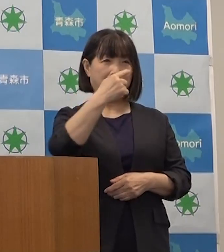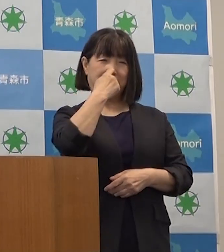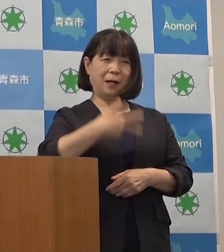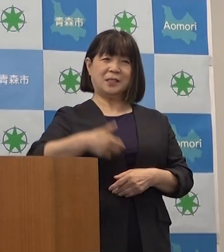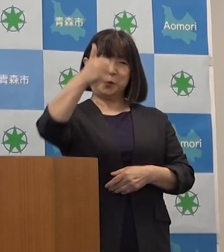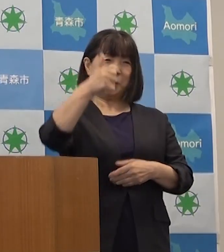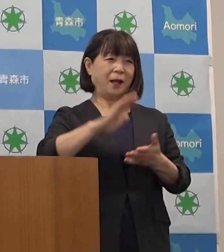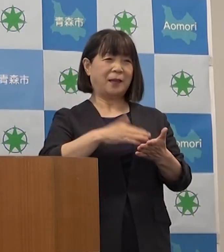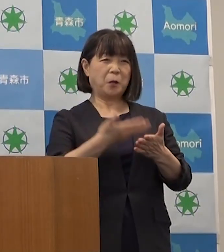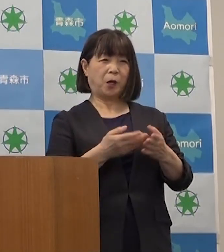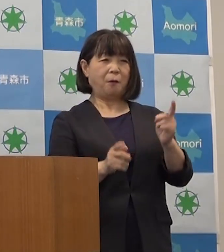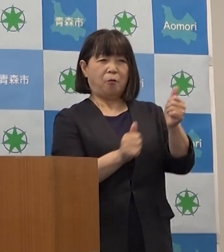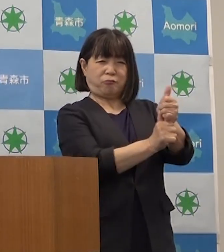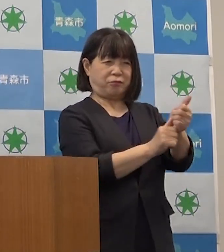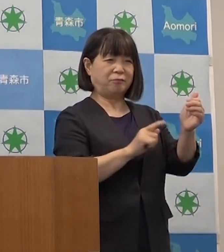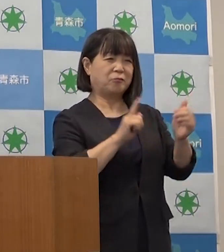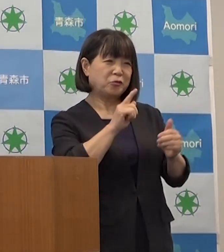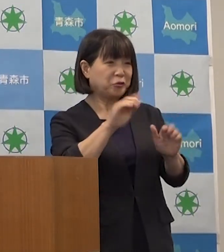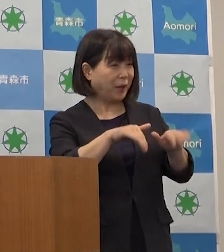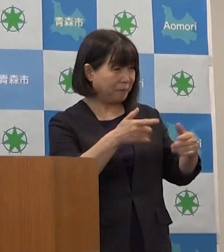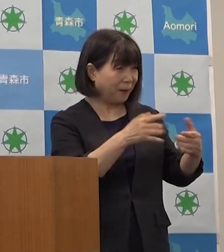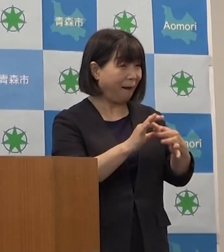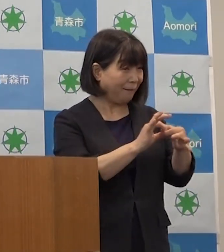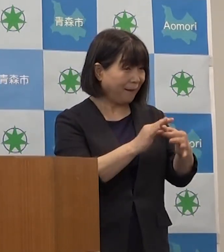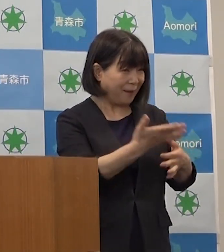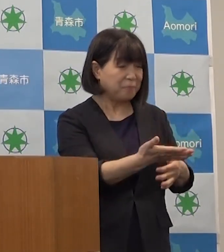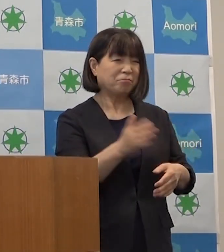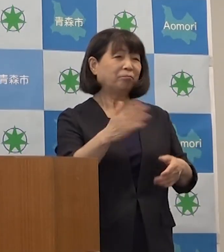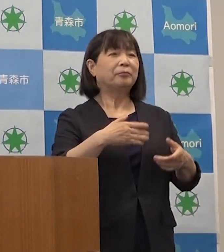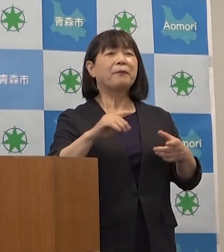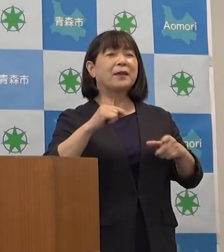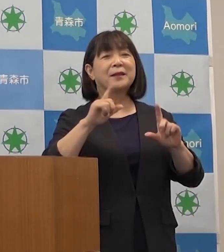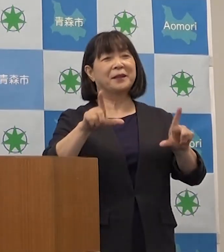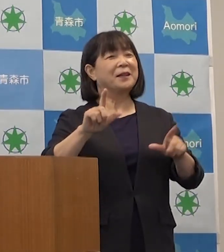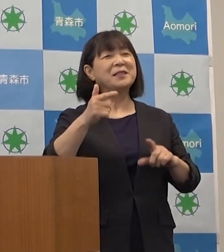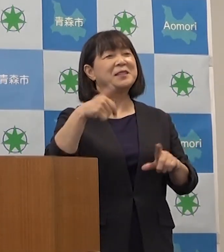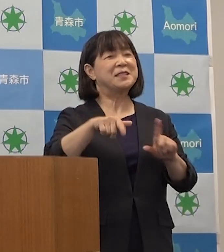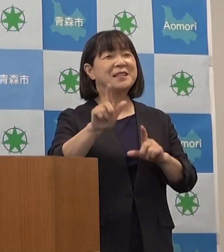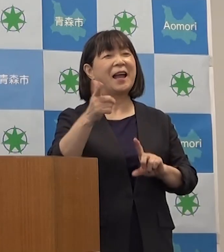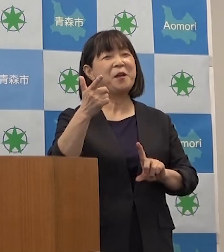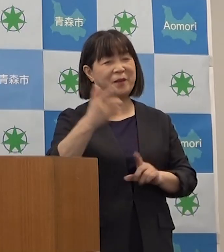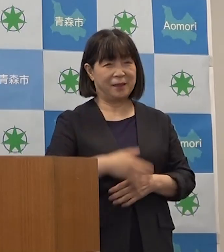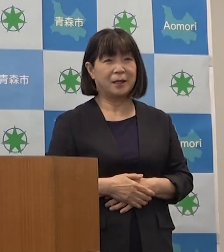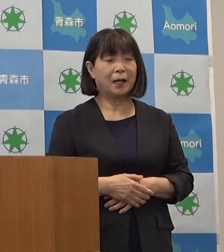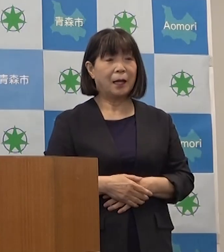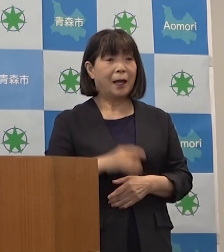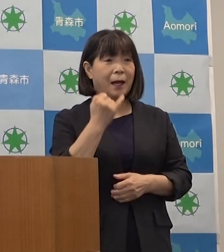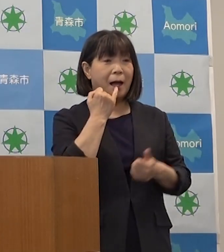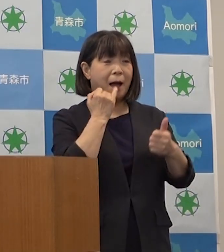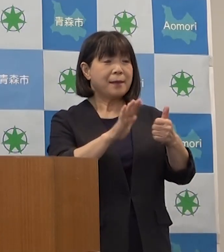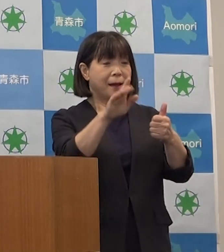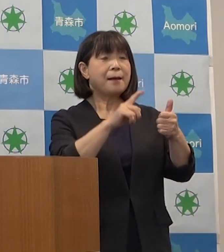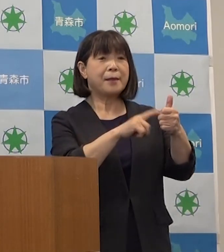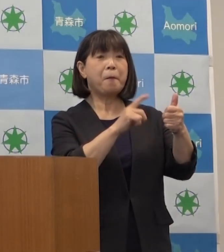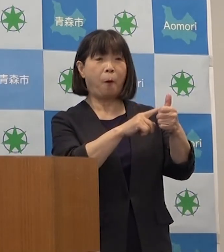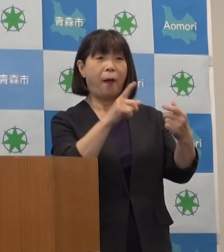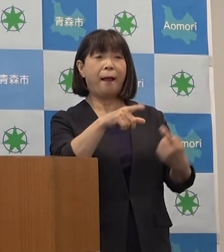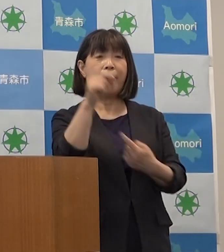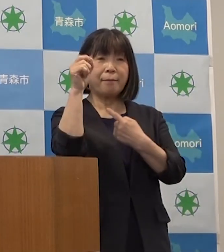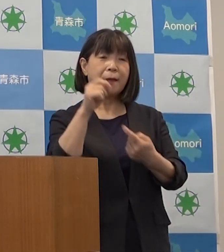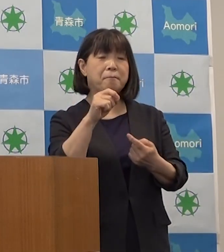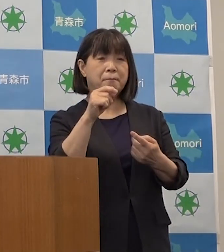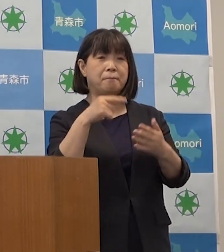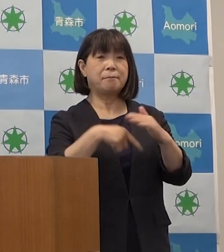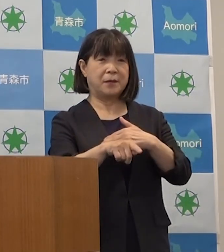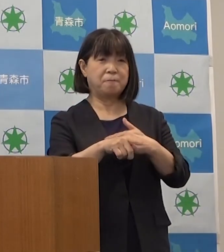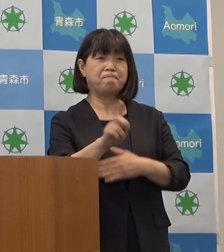と思ったんですけど、それだけではない。 はい、そうではございません。はい、 で、その赤坂さんを選ばれた理由なんですけど、はい、当然赤坂さんは経験、